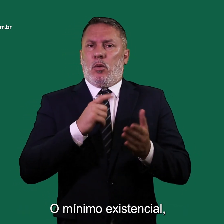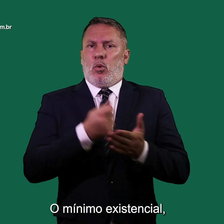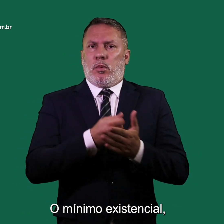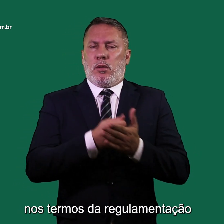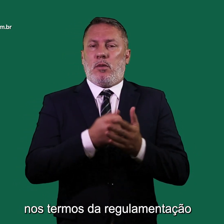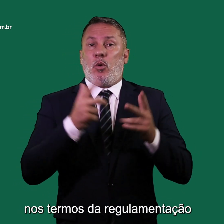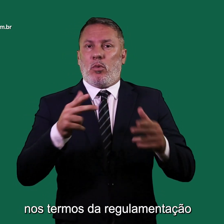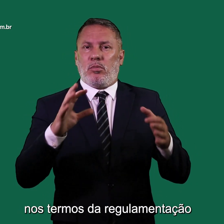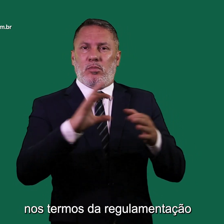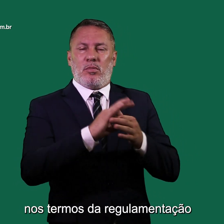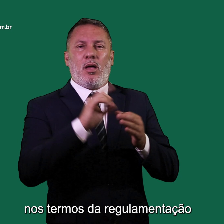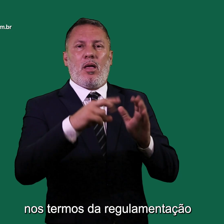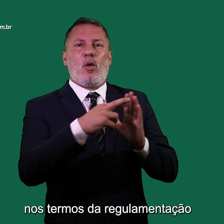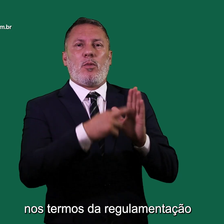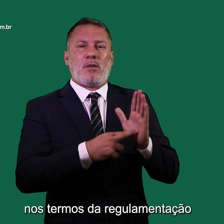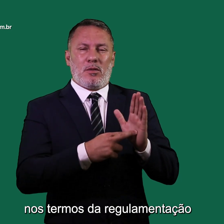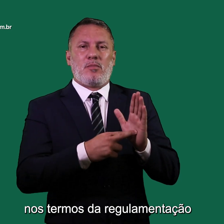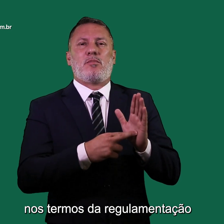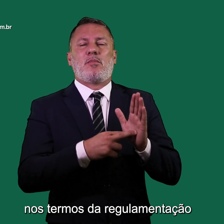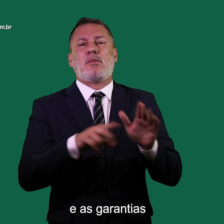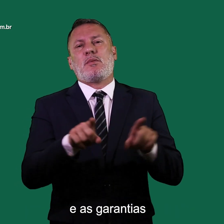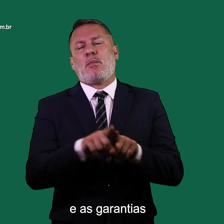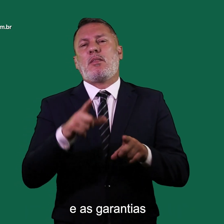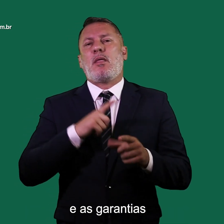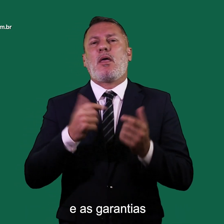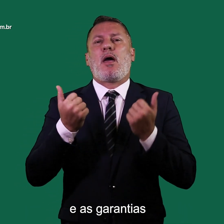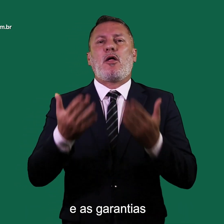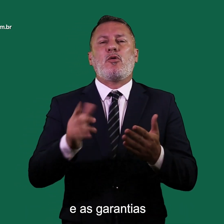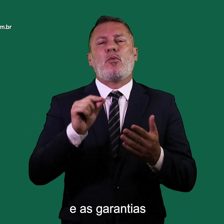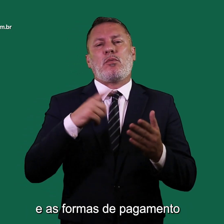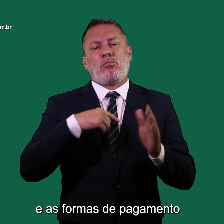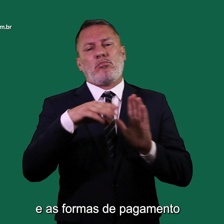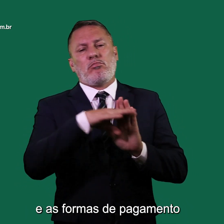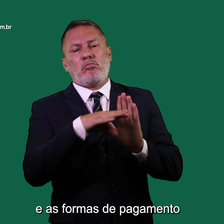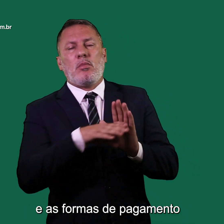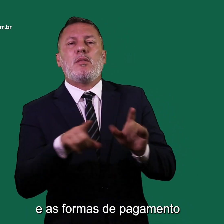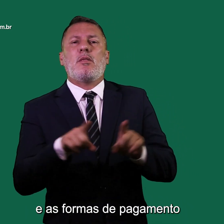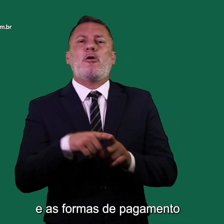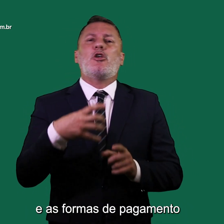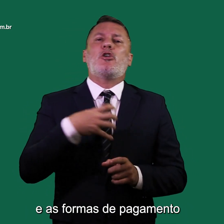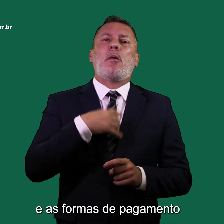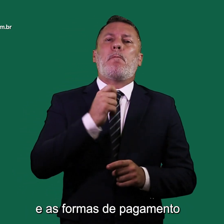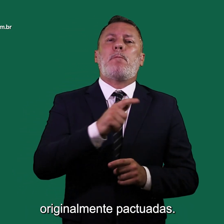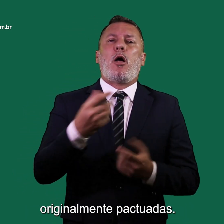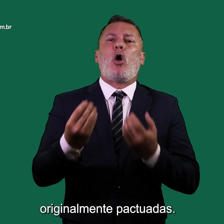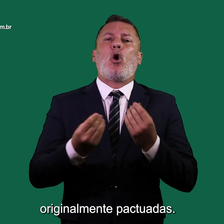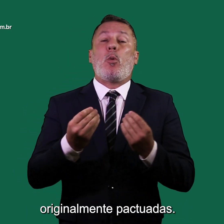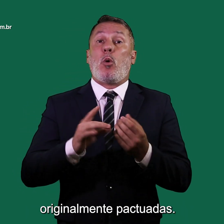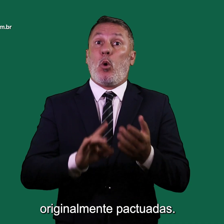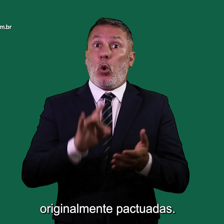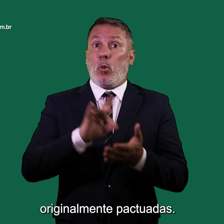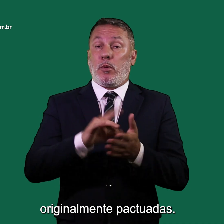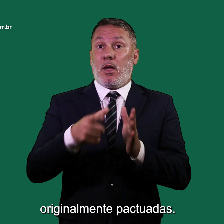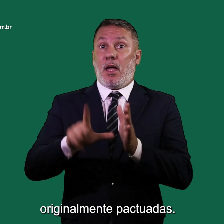existencial nos termos da regulamentação e as garantias e as formas de pagamento originalmente